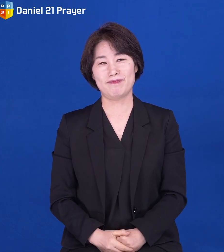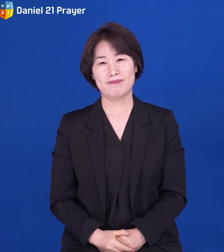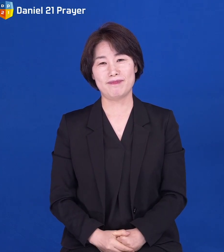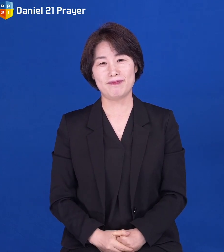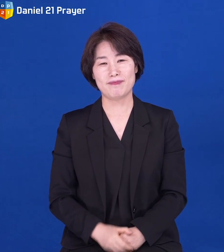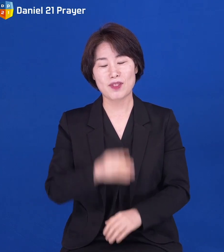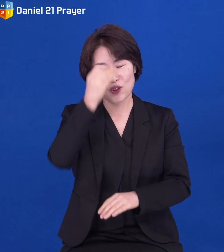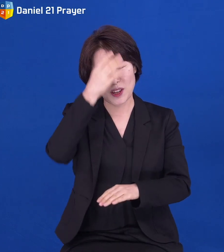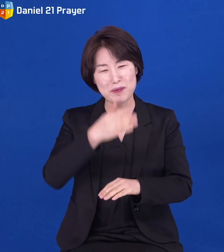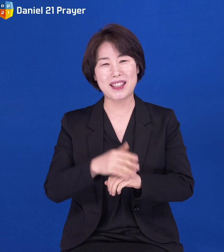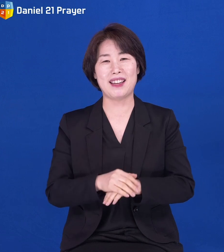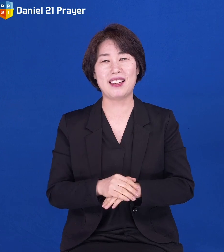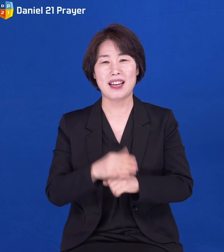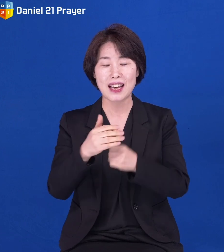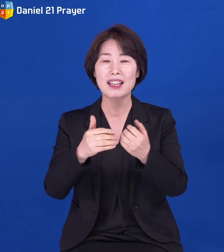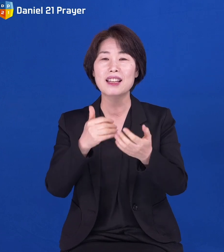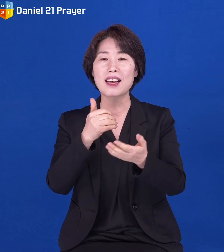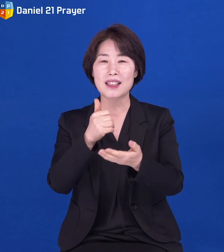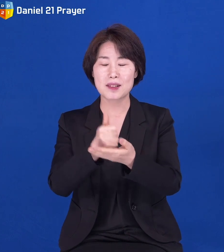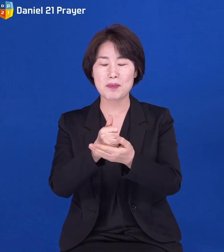제가 하나님의 은혜가 없었는데요.